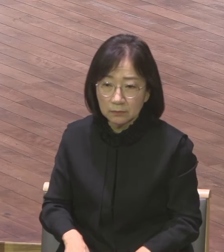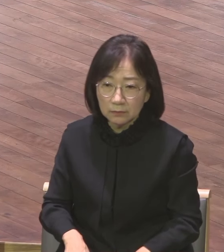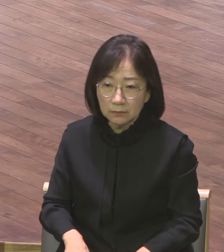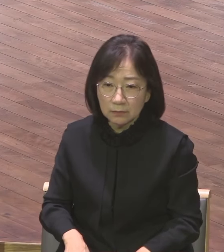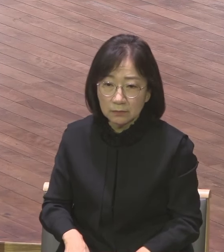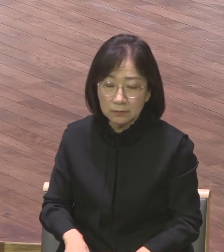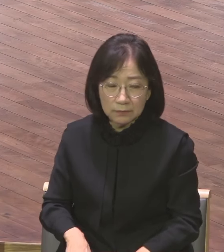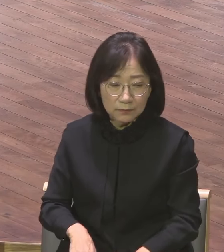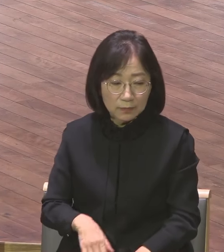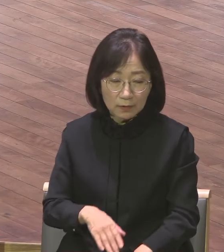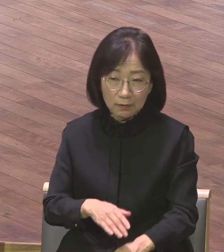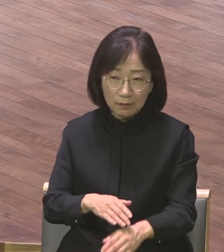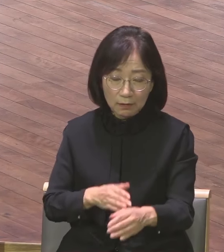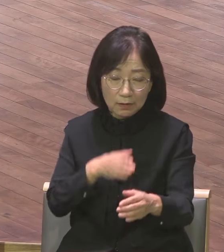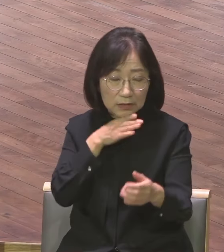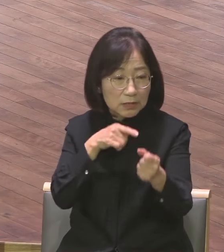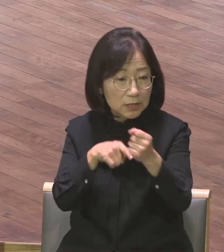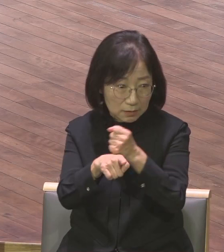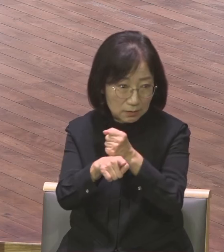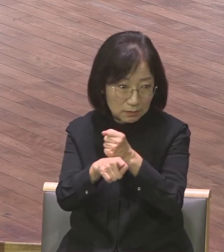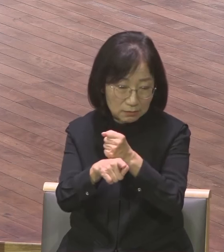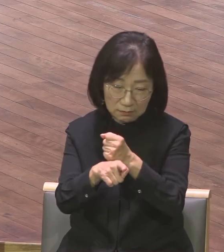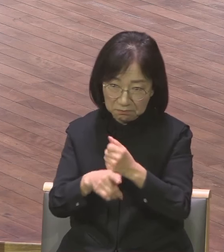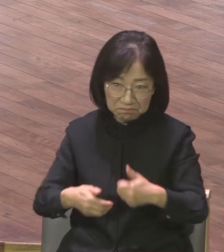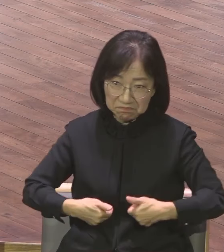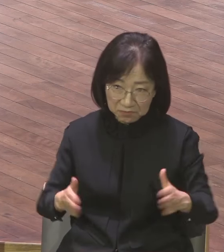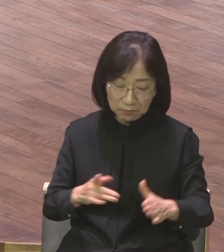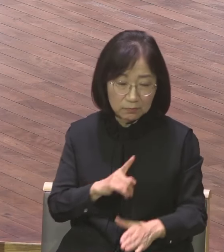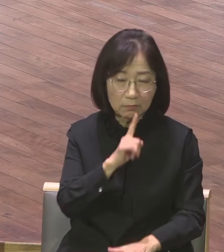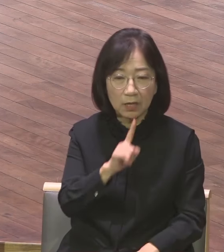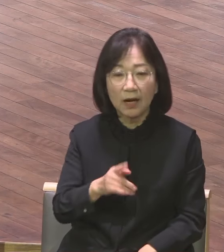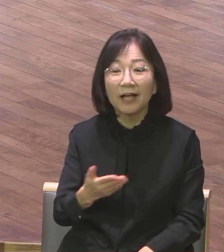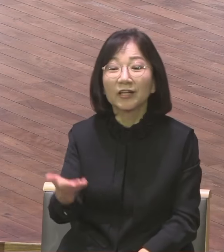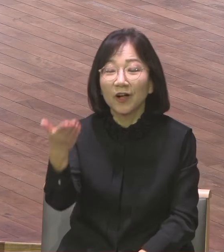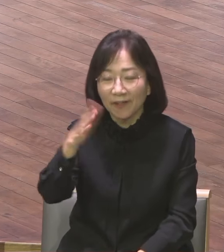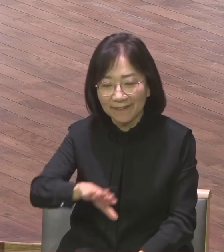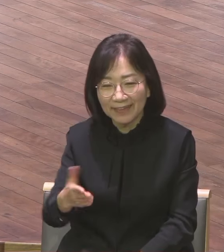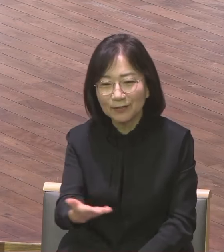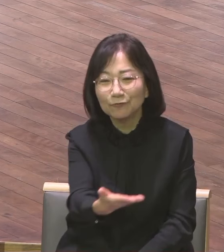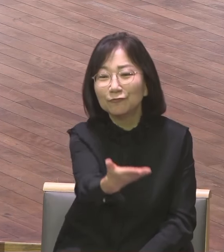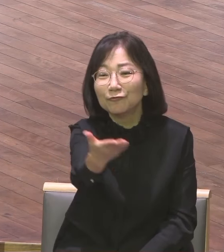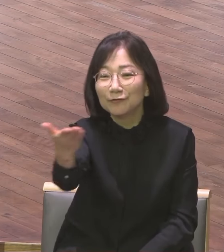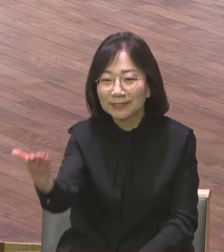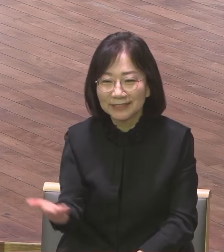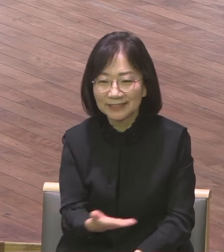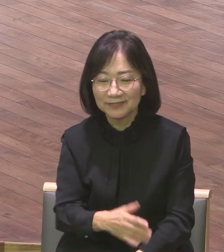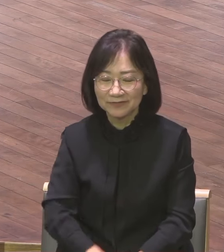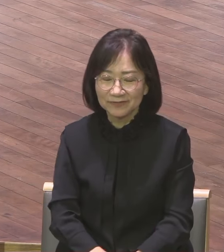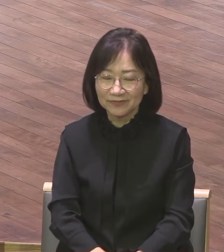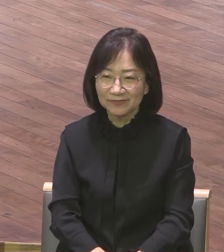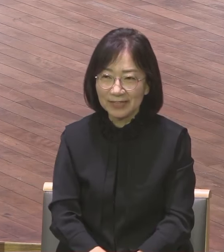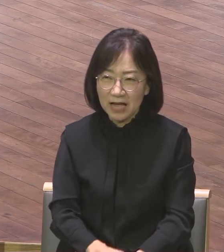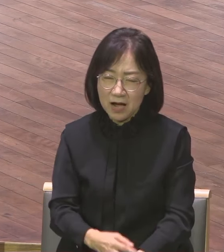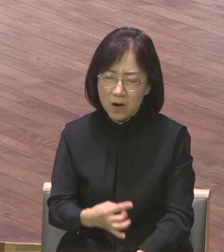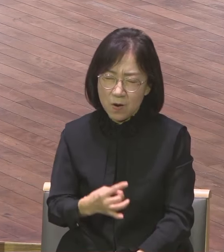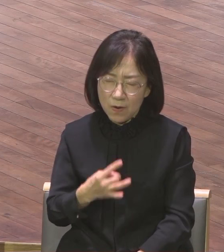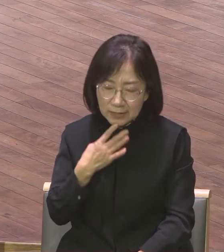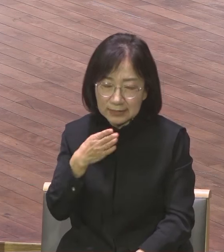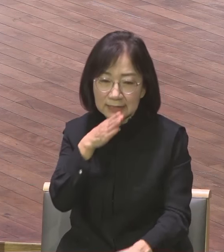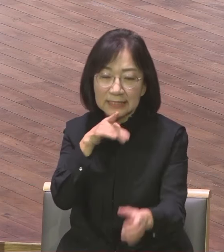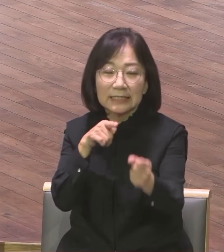성경이 말하는 진리를 안 받는 거지요. 우리의 삶은 오직 진리 하나님의